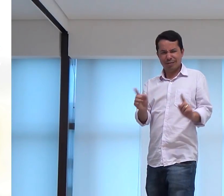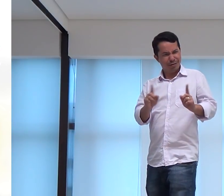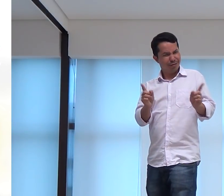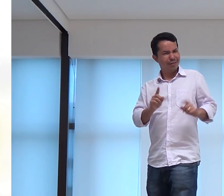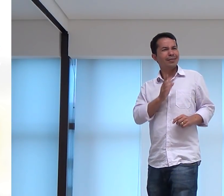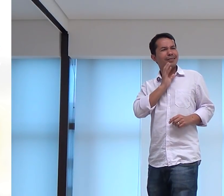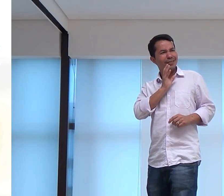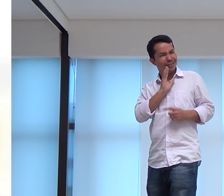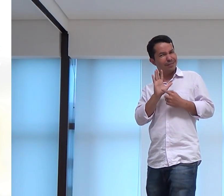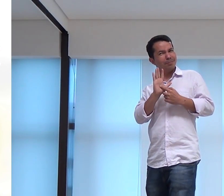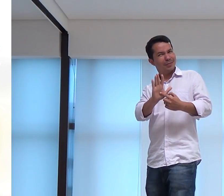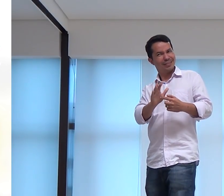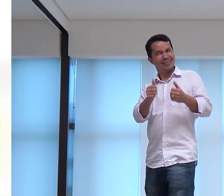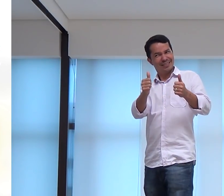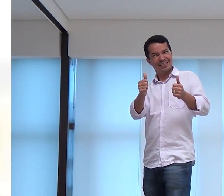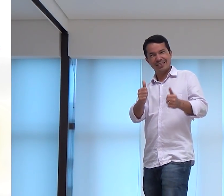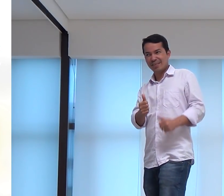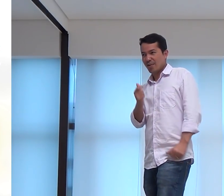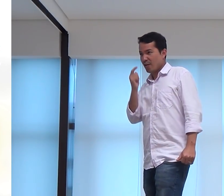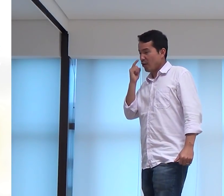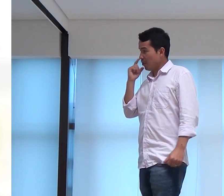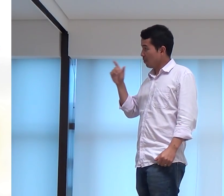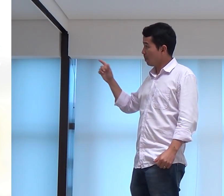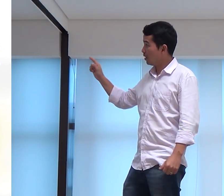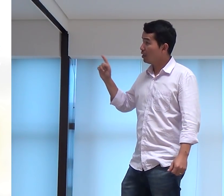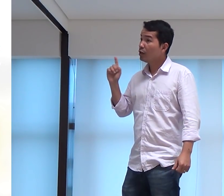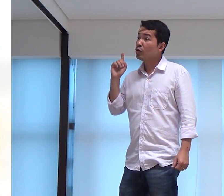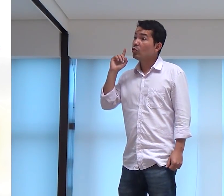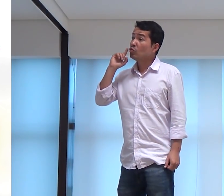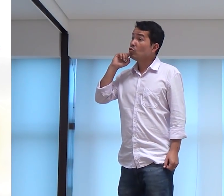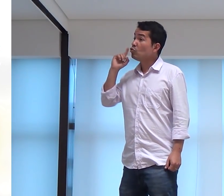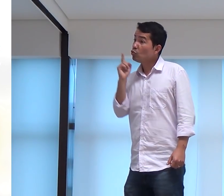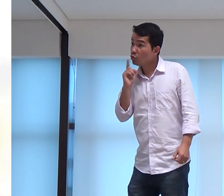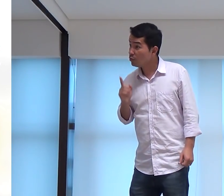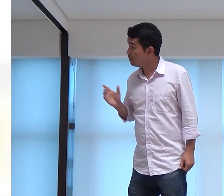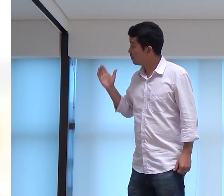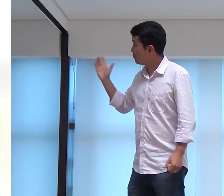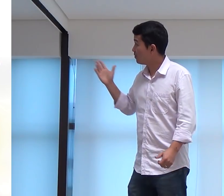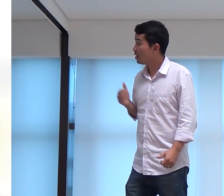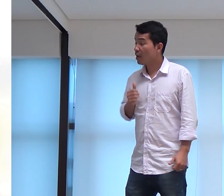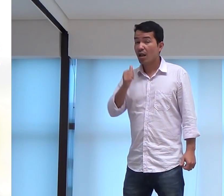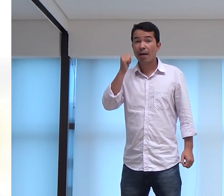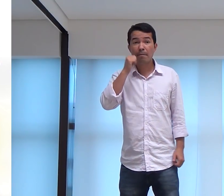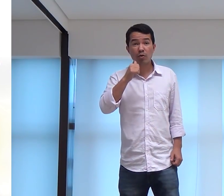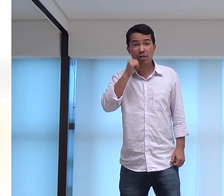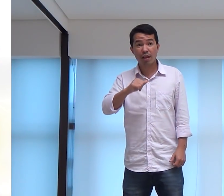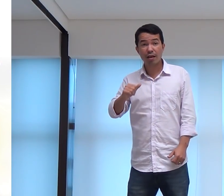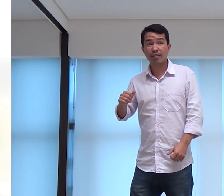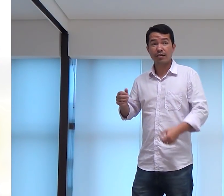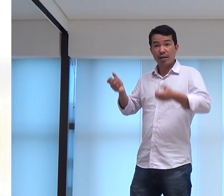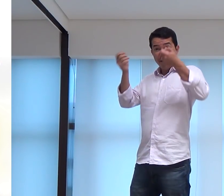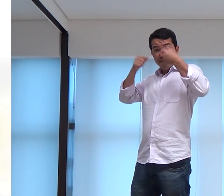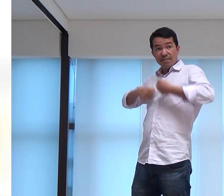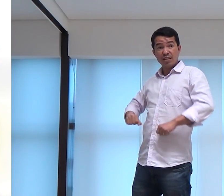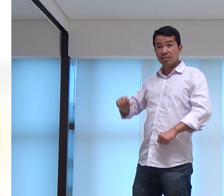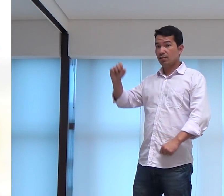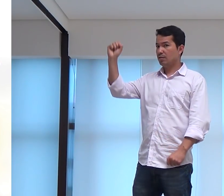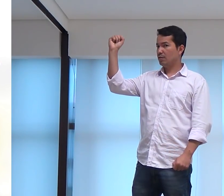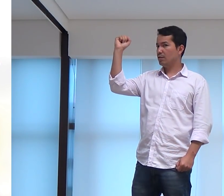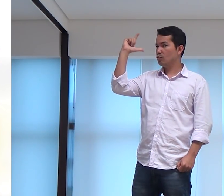quero. Gente, é assim. Bem importante. O surdo e a mulher vestida do